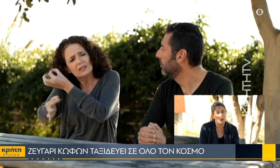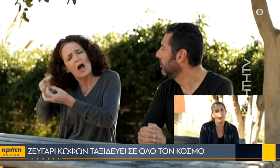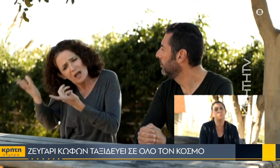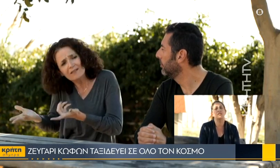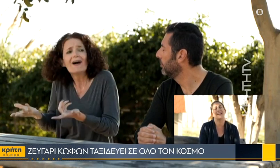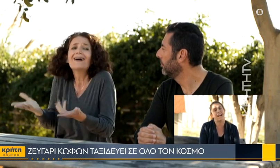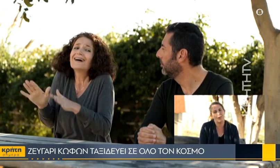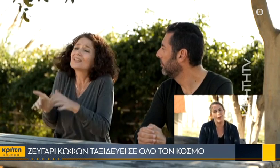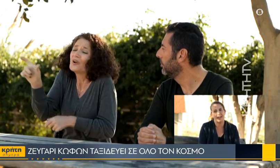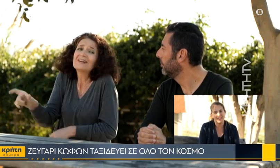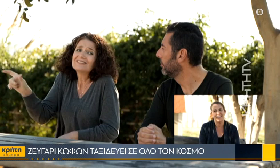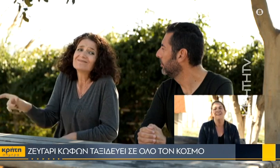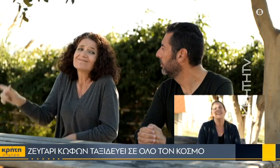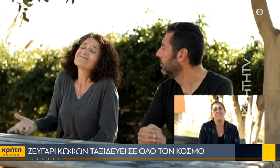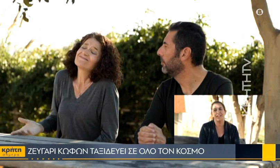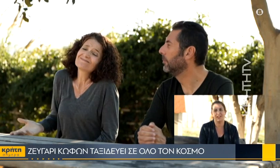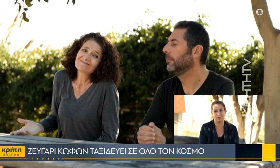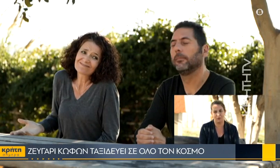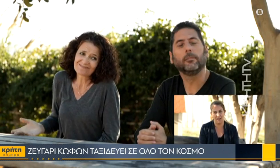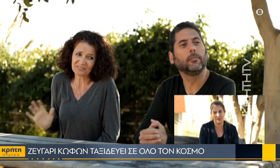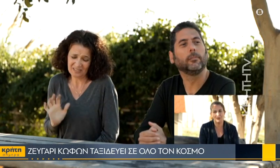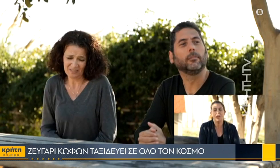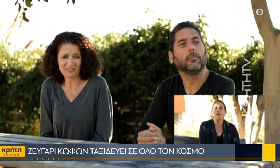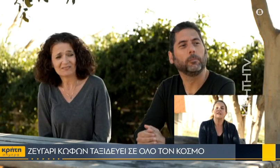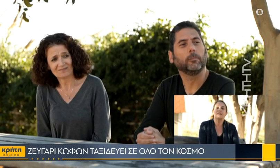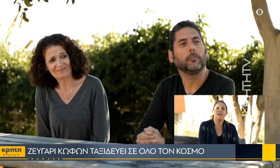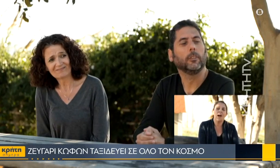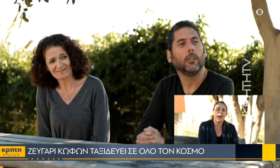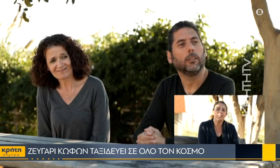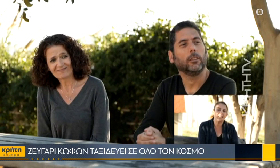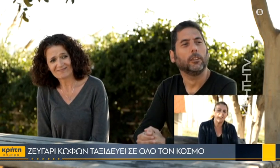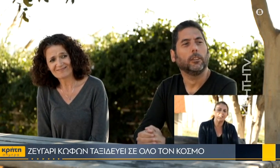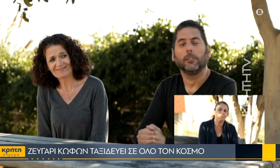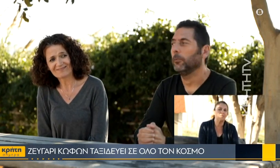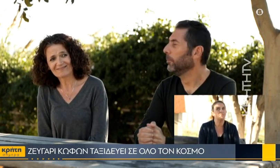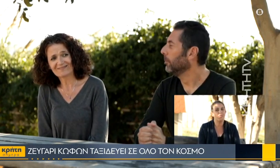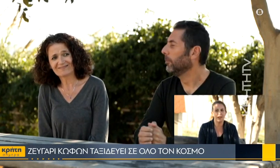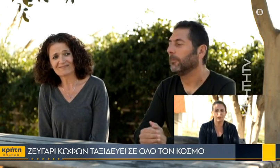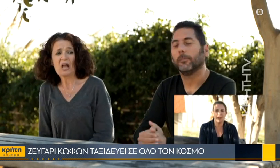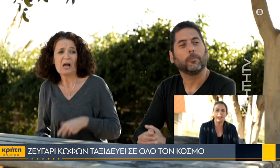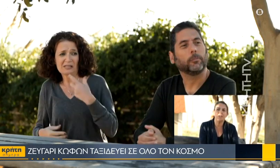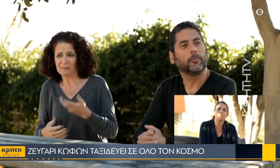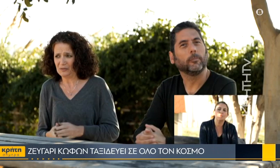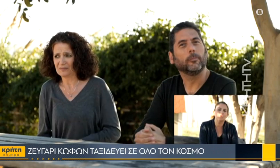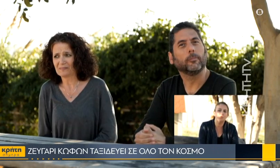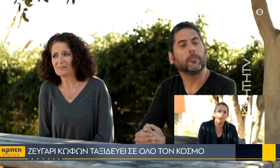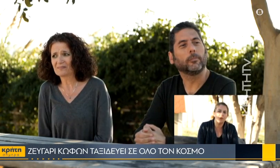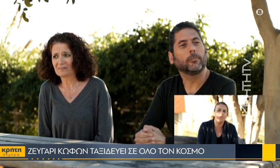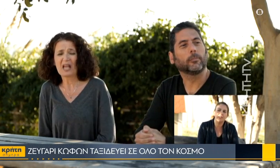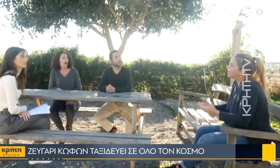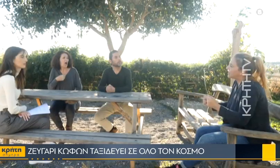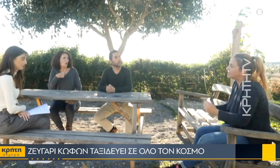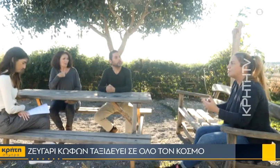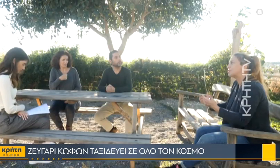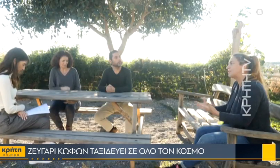να πω είναι ότι είναι καλό κανείς να δείχνει αυτό το θάρρος. Και αν αισθάνεται ότι δεν το έχει, αυτό που θα τον